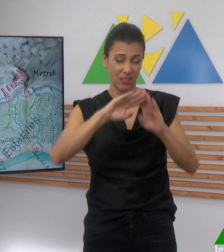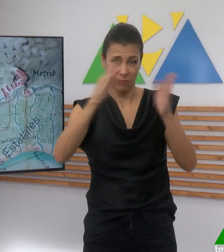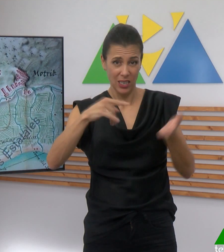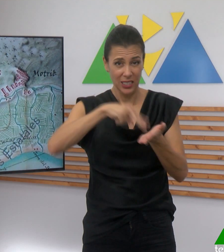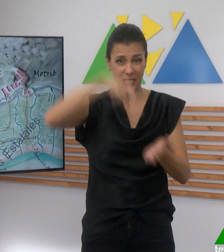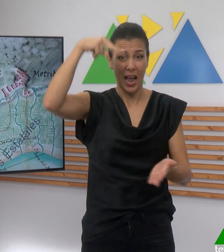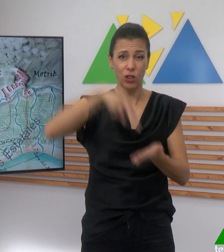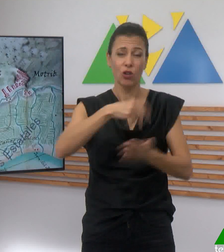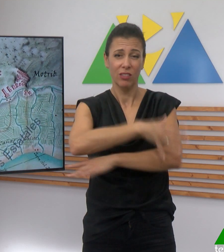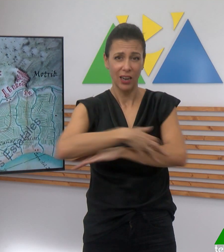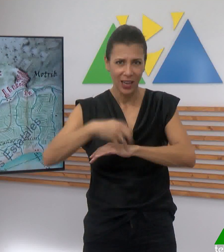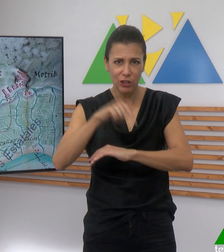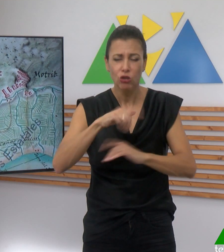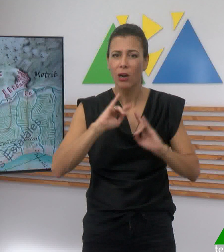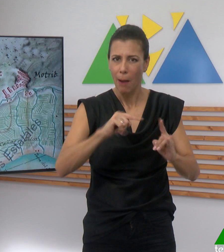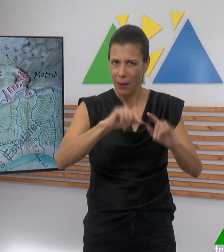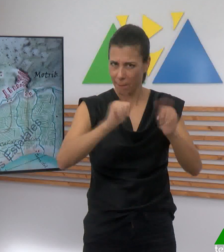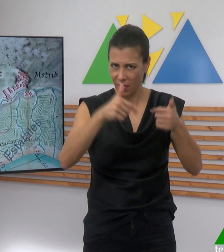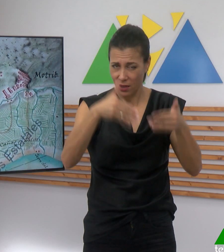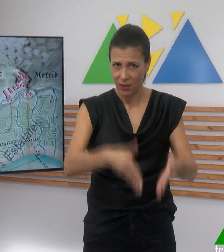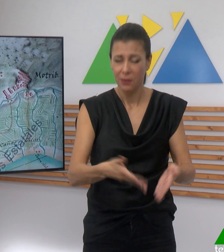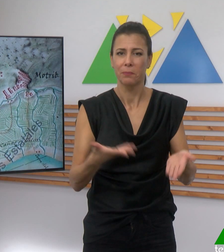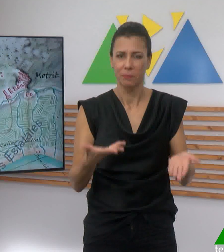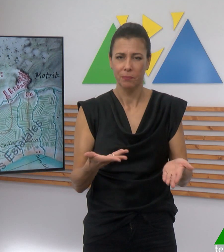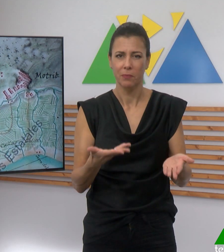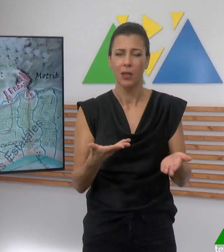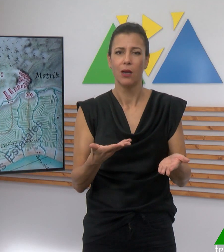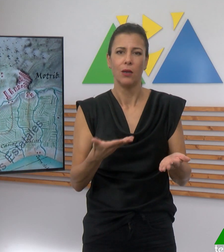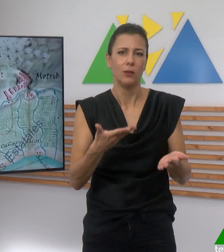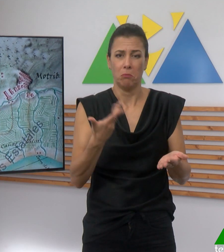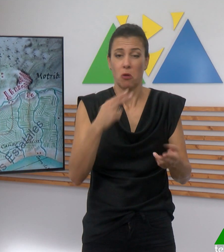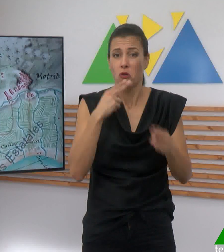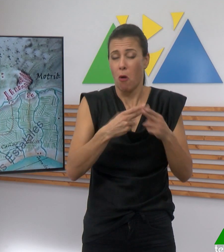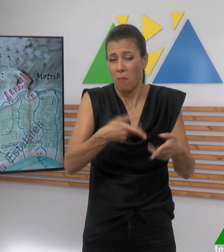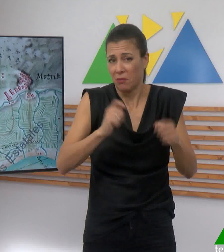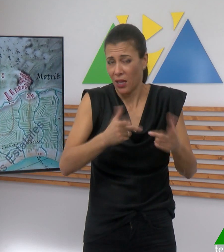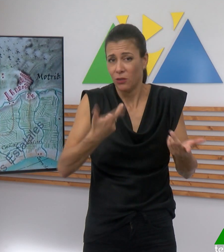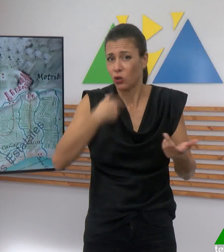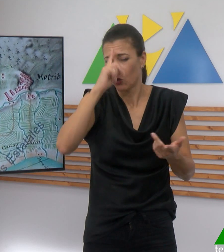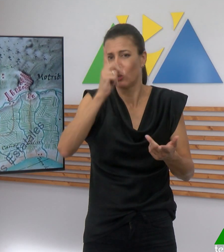aparece aquí de la cual pues ha tomado ese nombre no sabemos si que al un gato